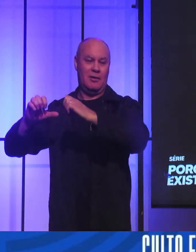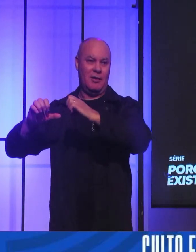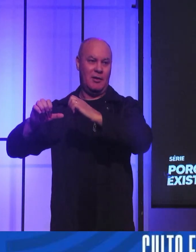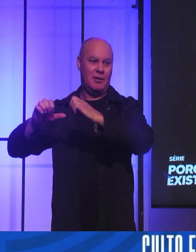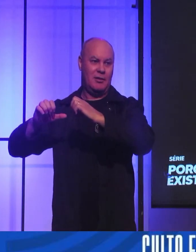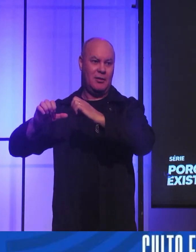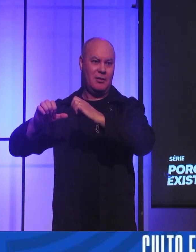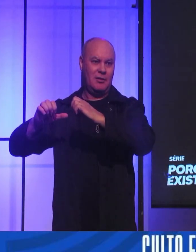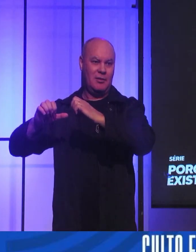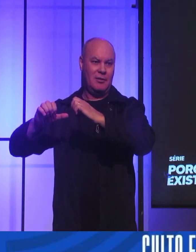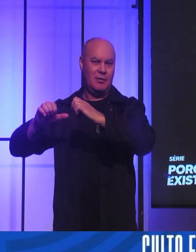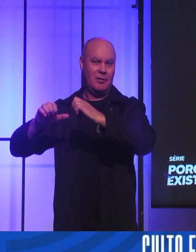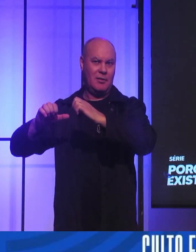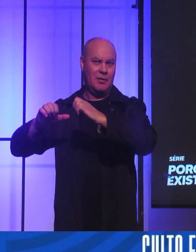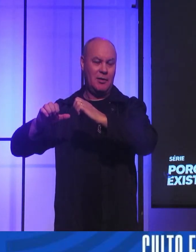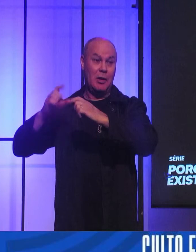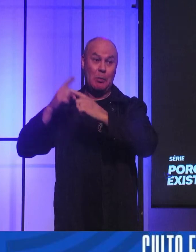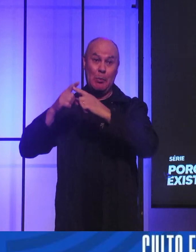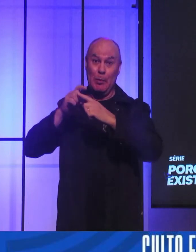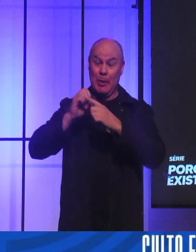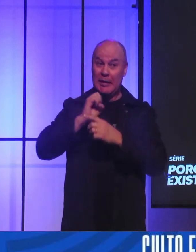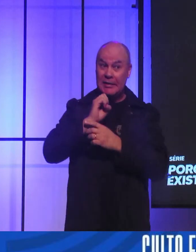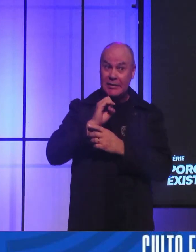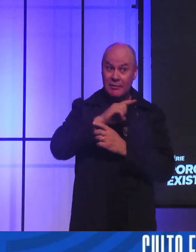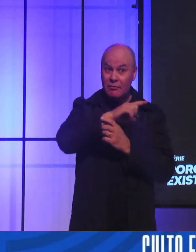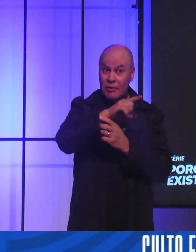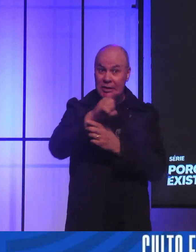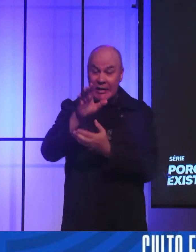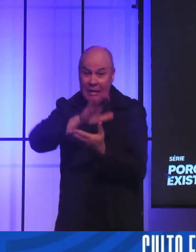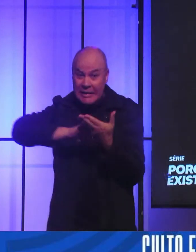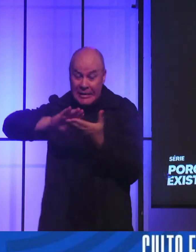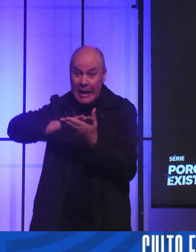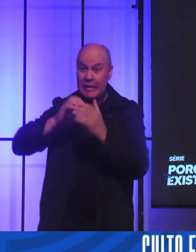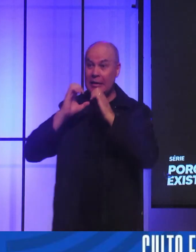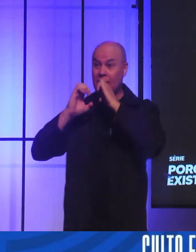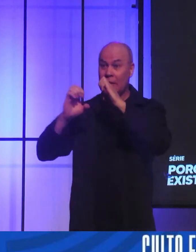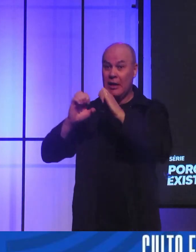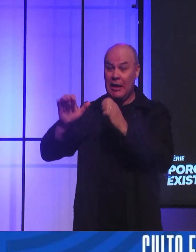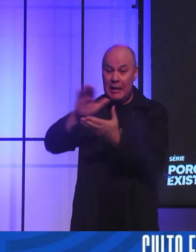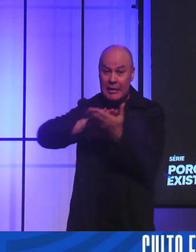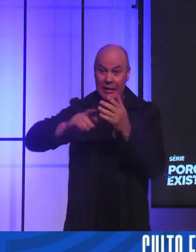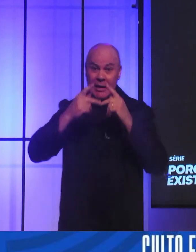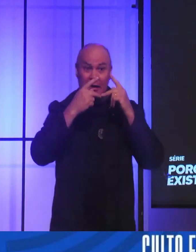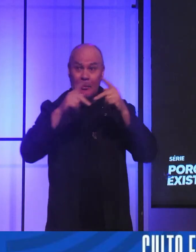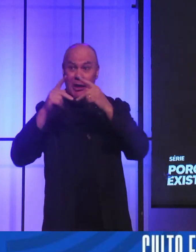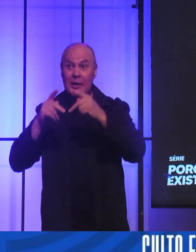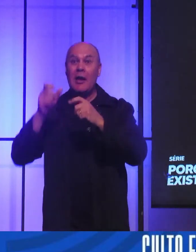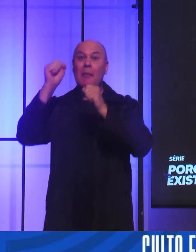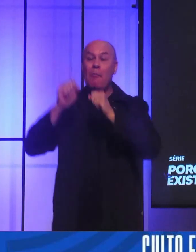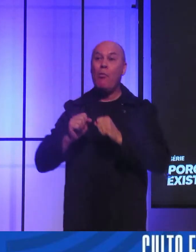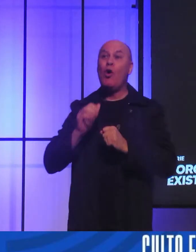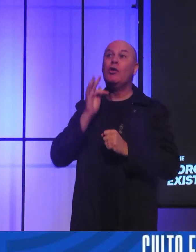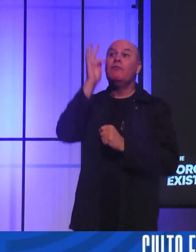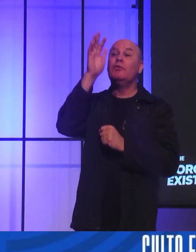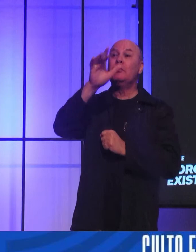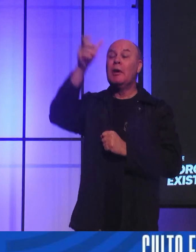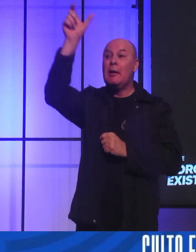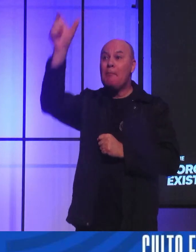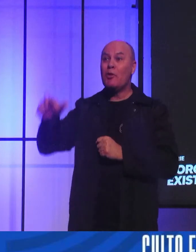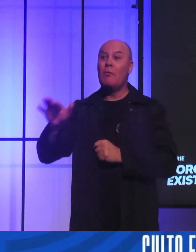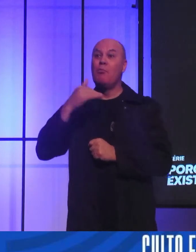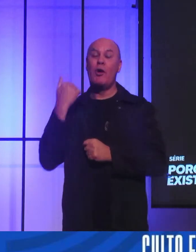Gente, se nós acreditássemos de fato e de verdade, a nossa vida não